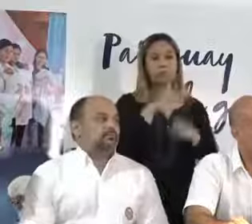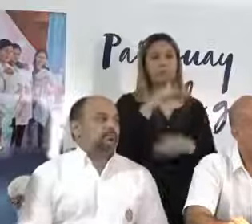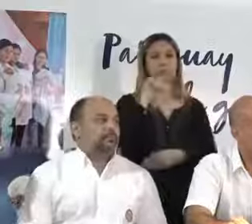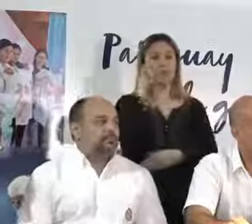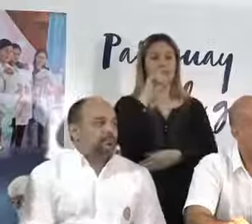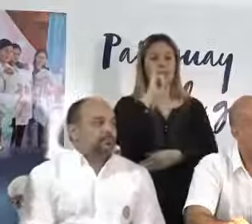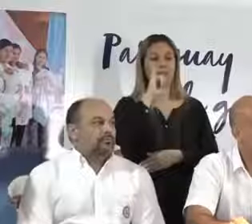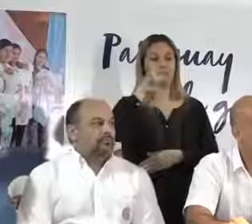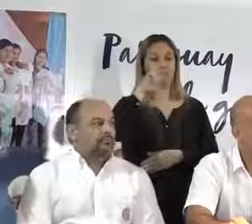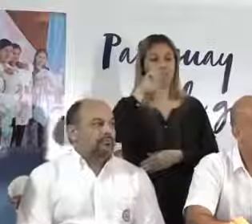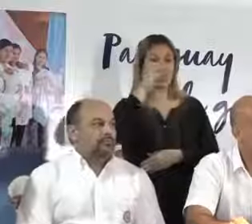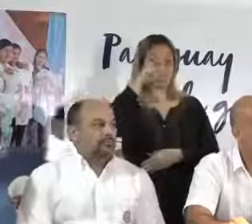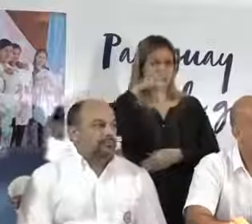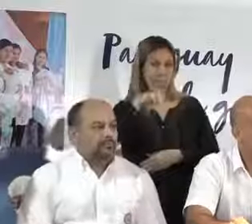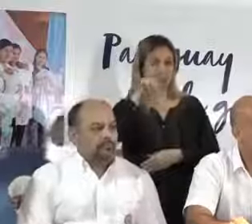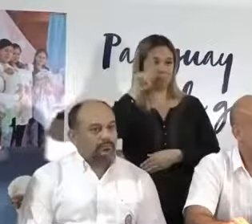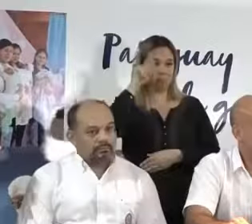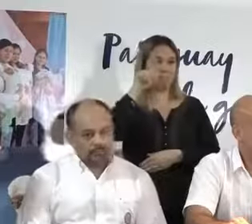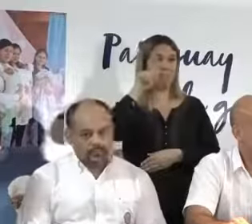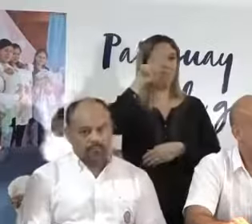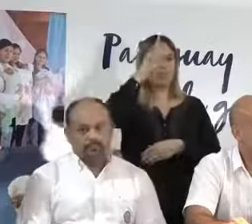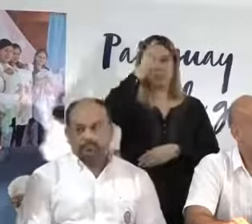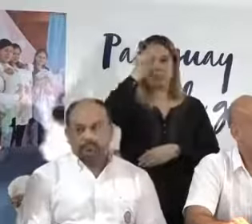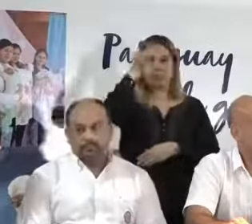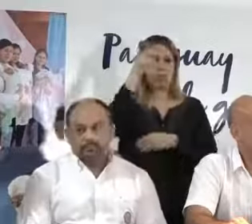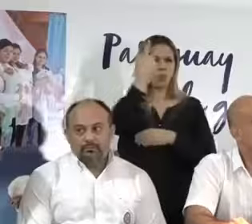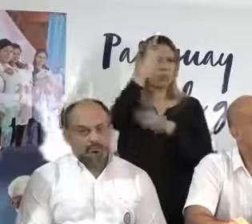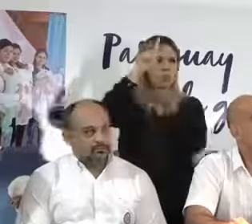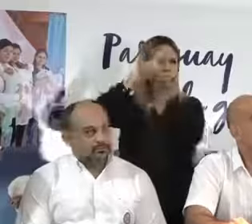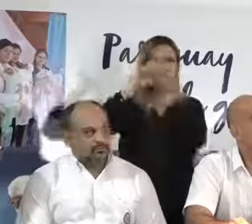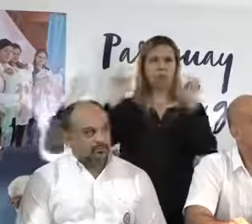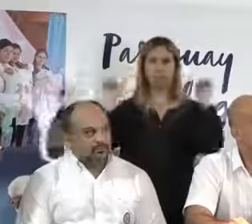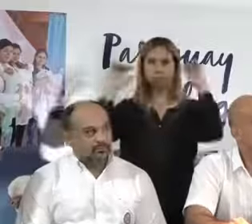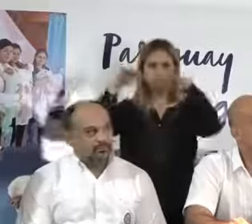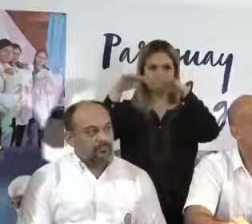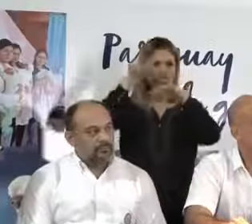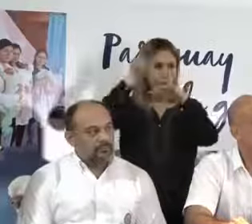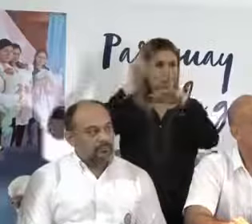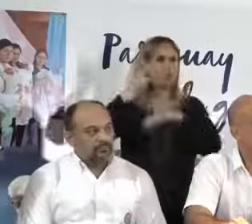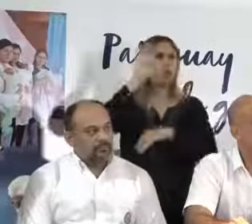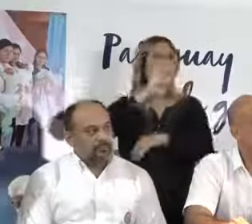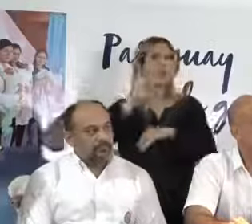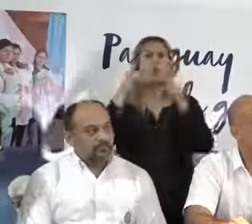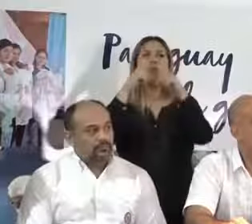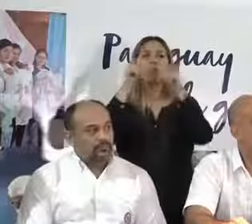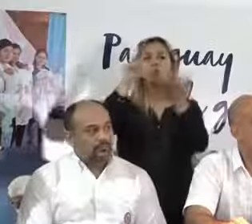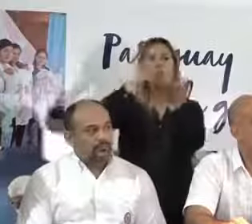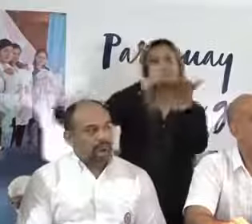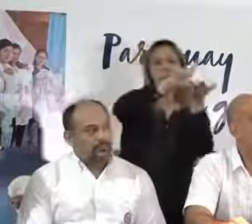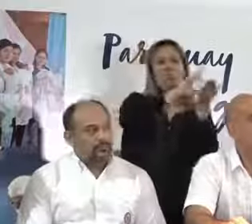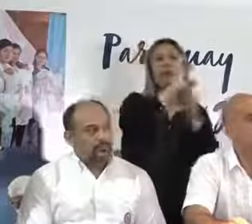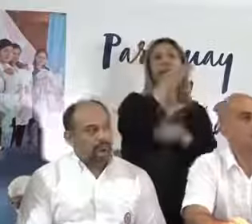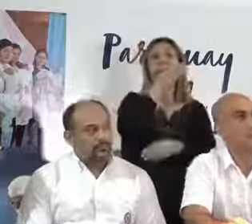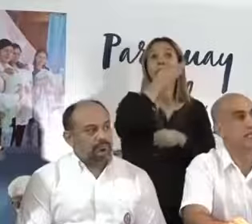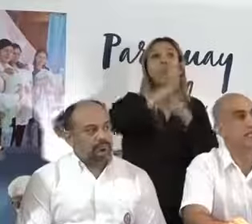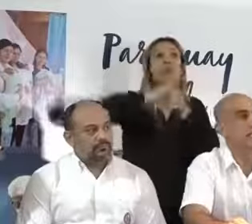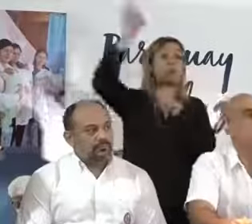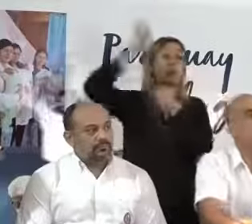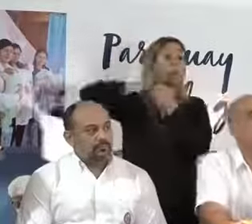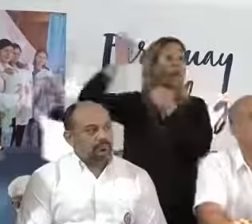sigue siendo el hospital de referencia o si van a establecer otros puestos. Y si puede citar, por favor, en el interior, ¿cuáles son los otros